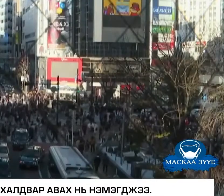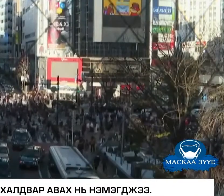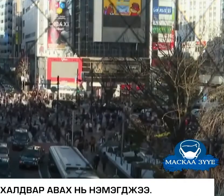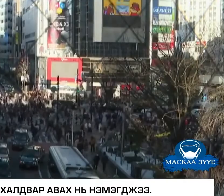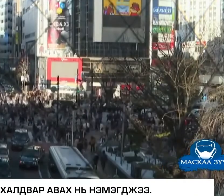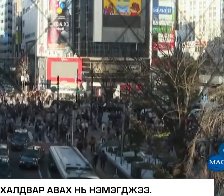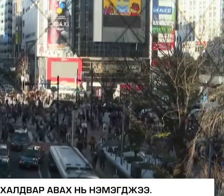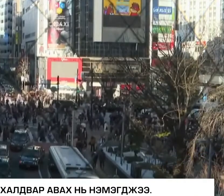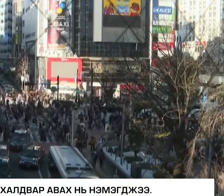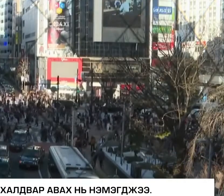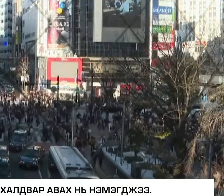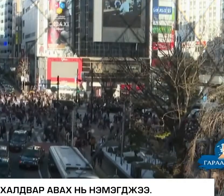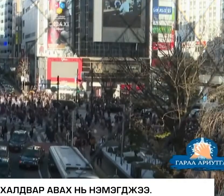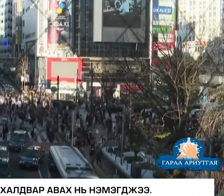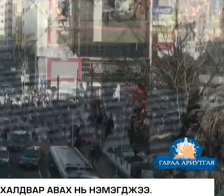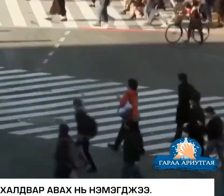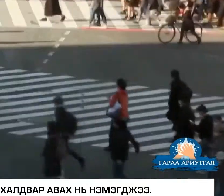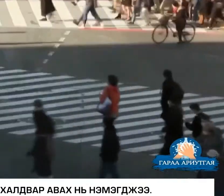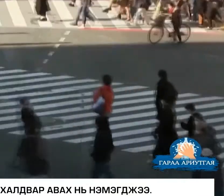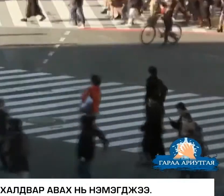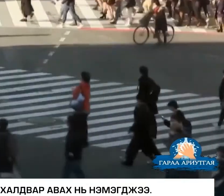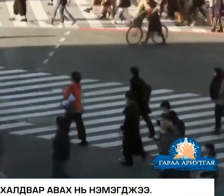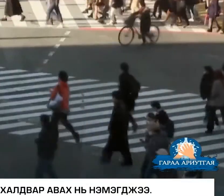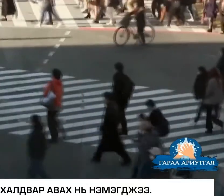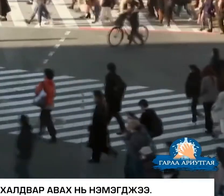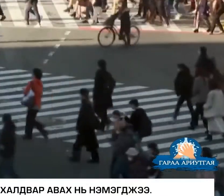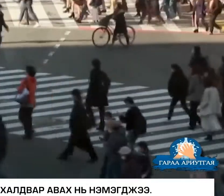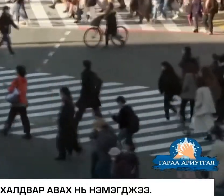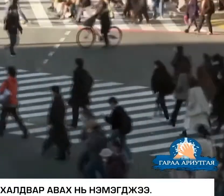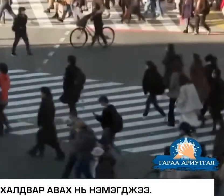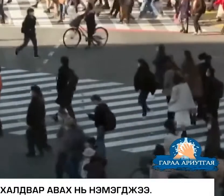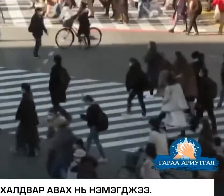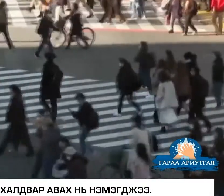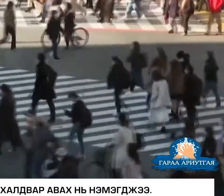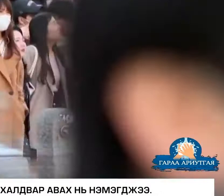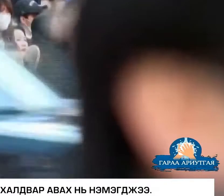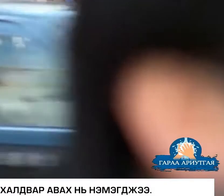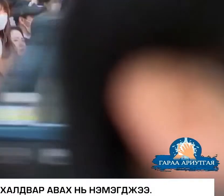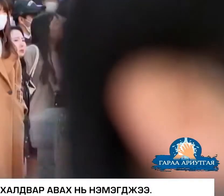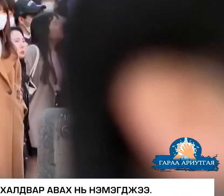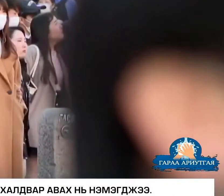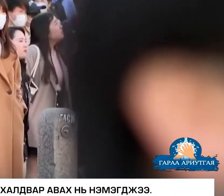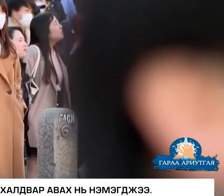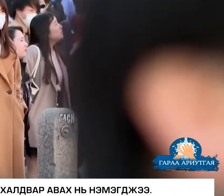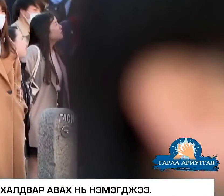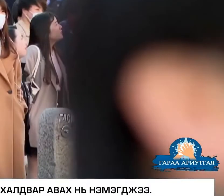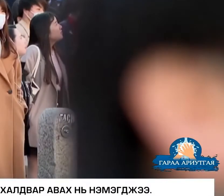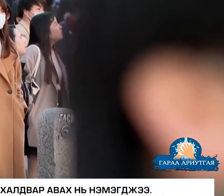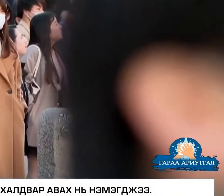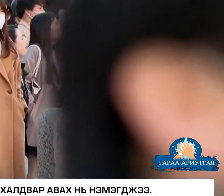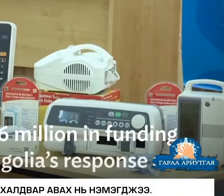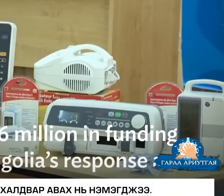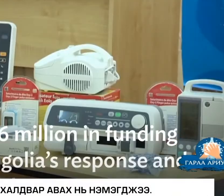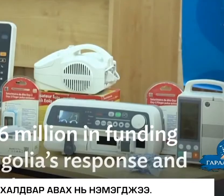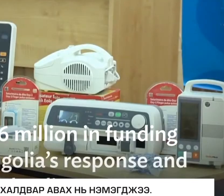гарвухүн шэнээр халтурарч, топнэм гарвухүн энцэм байан, за амерхэн нэгцэн болсайс сөөлэйв зарлучууд коронавирус-эн халтур аххуын түгэмэлдэна. Хамгээн голон тэдэн